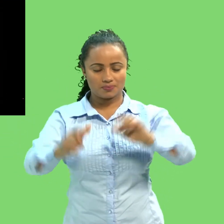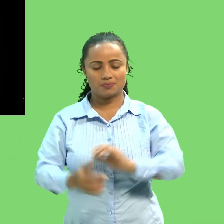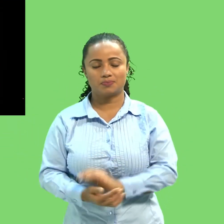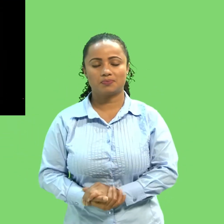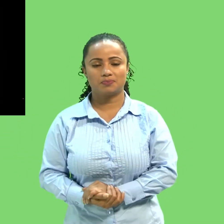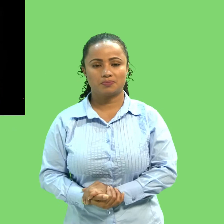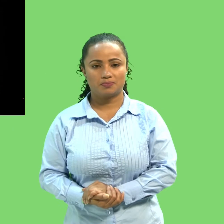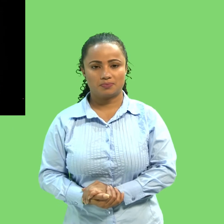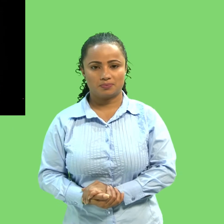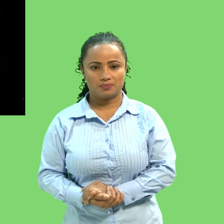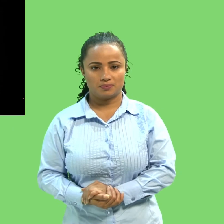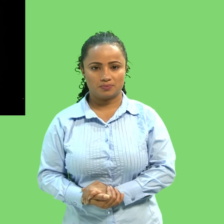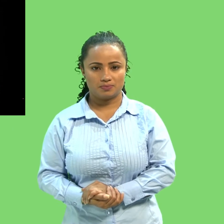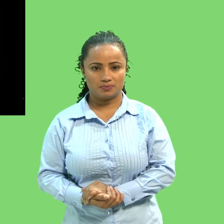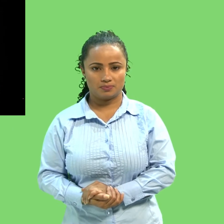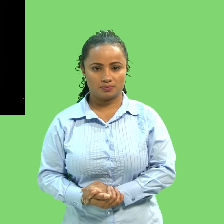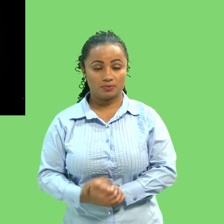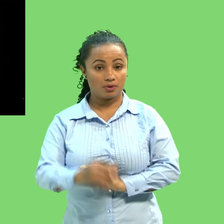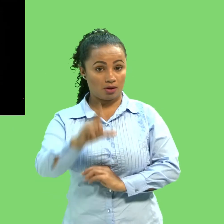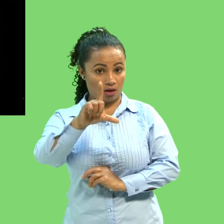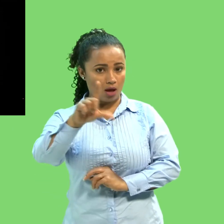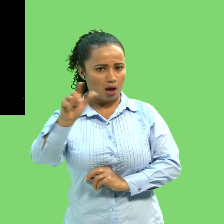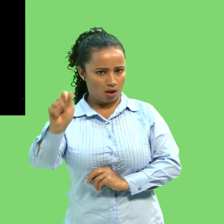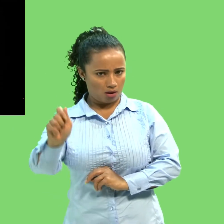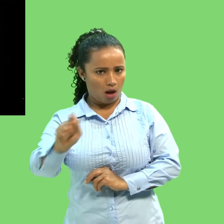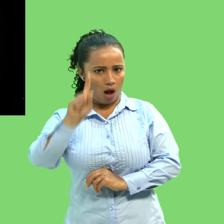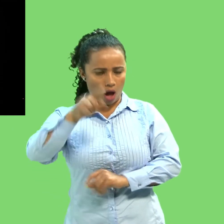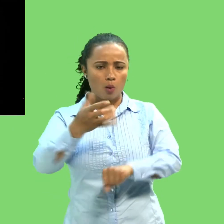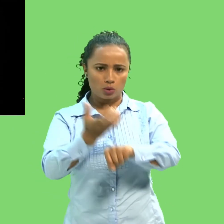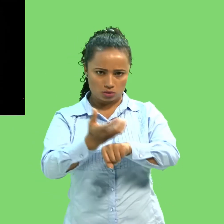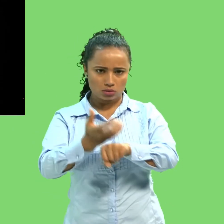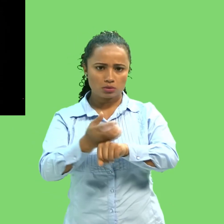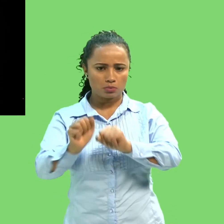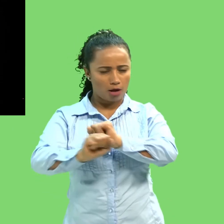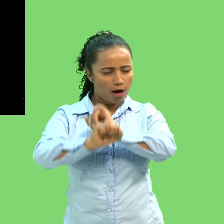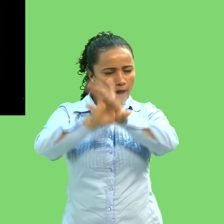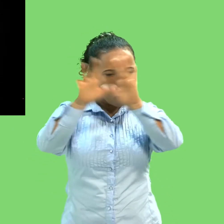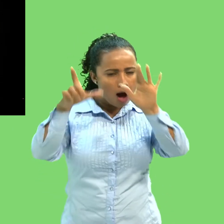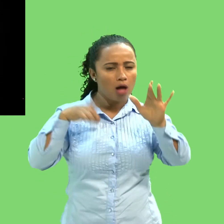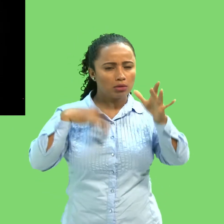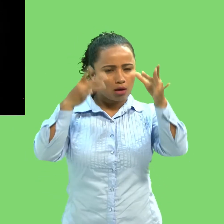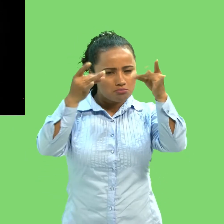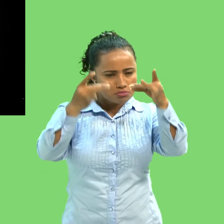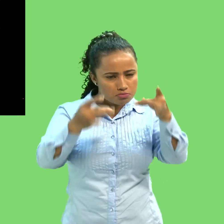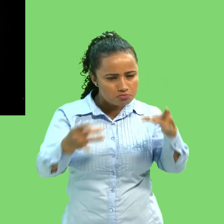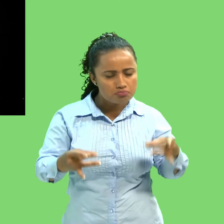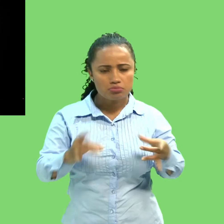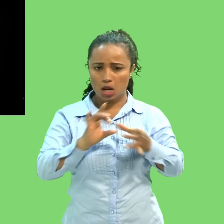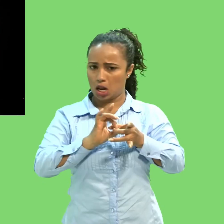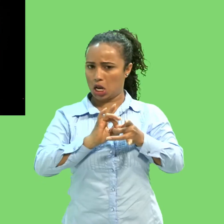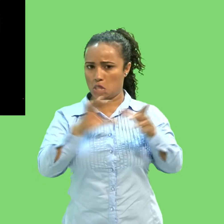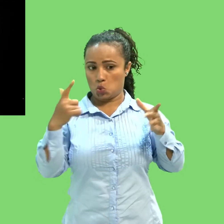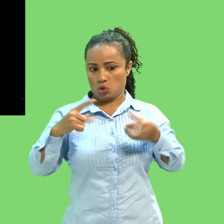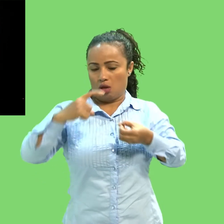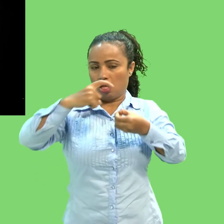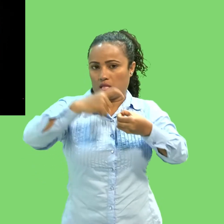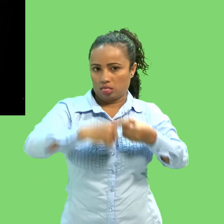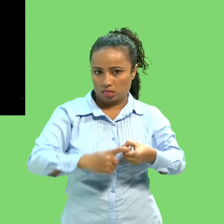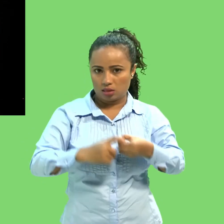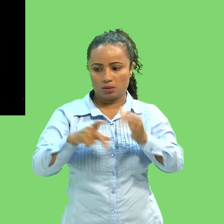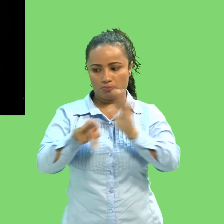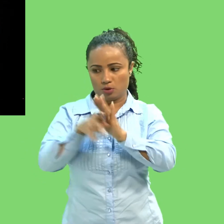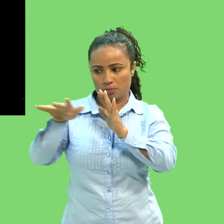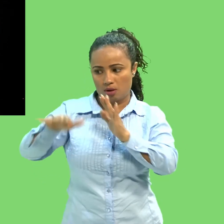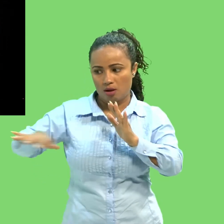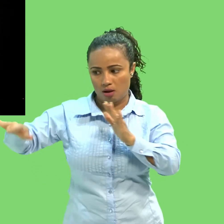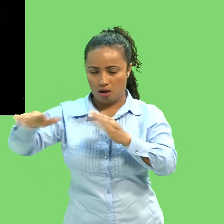A LA é uma disciplina independente, nós já vimos anteriormente, né? Autônoma dos